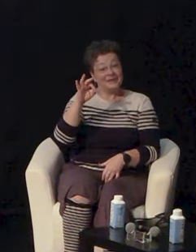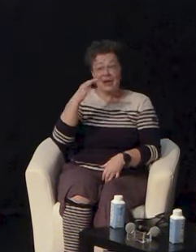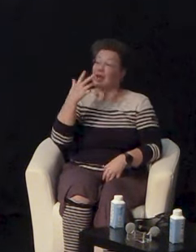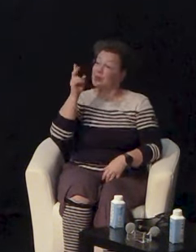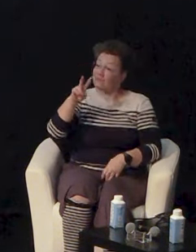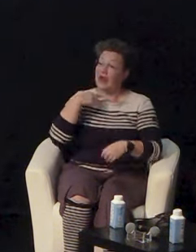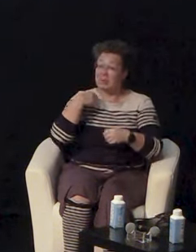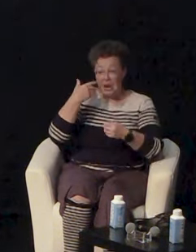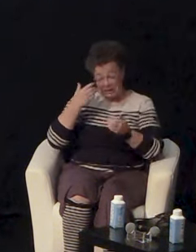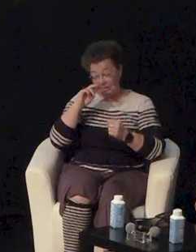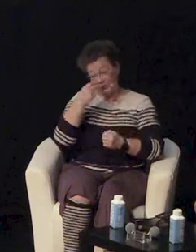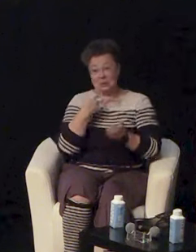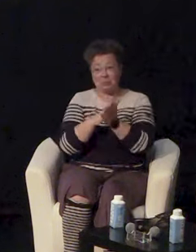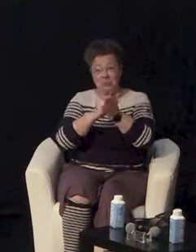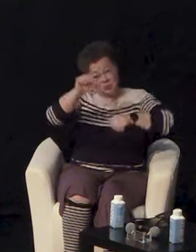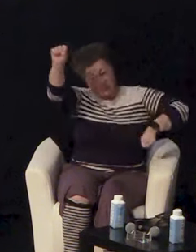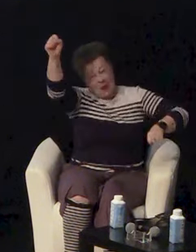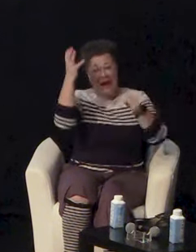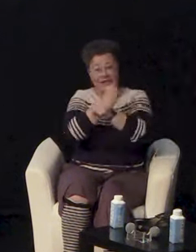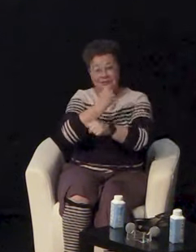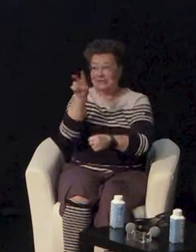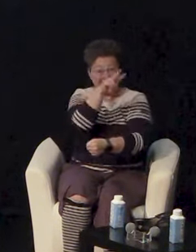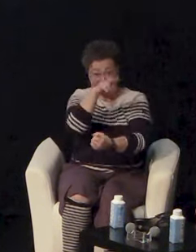un amphi de 350 étudiants,